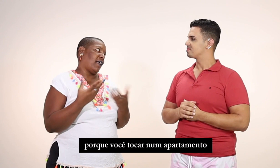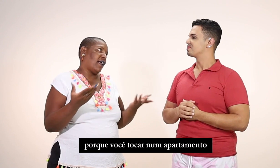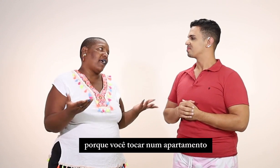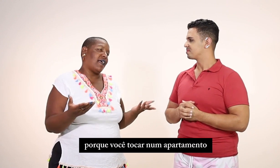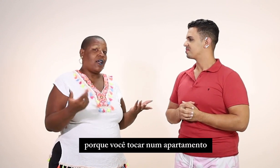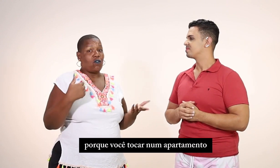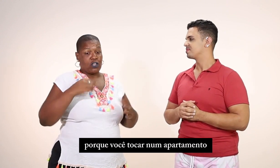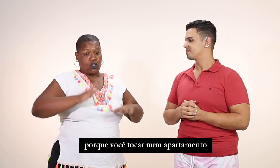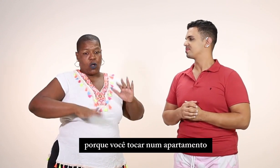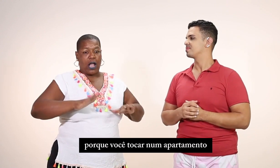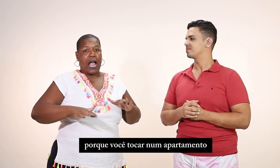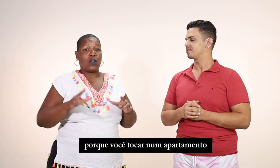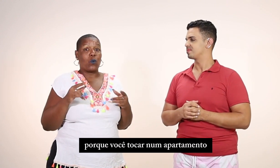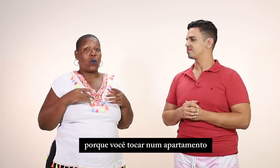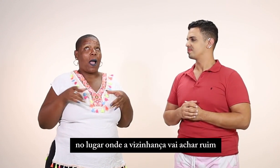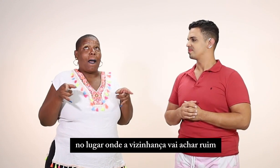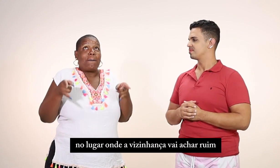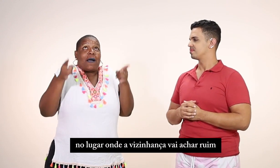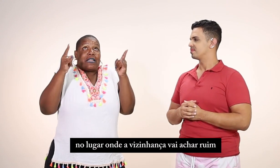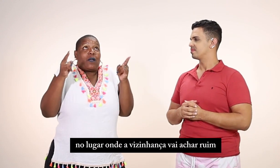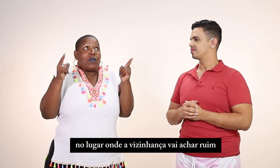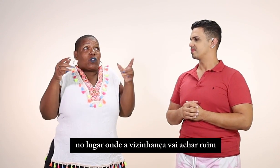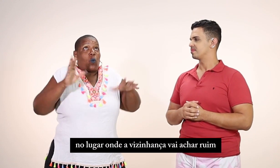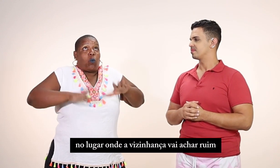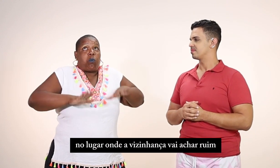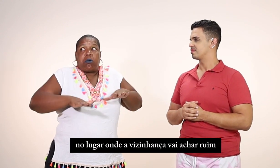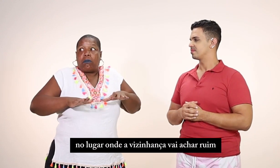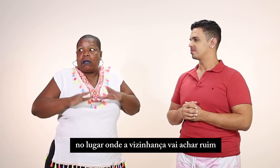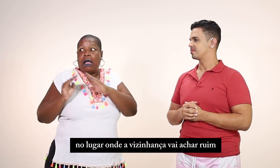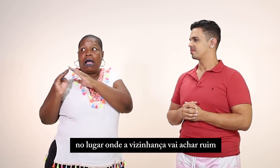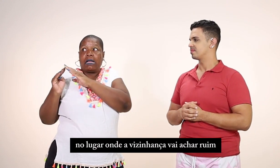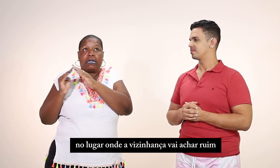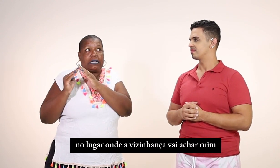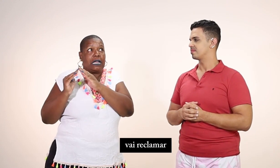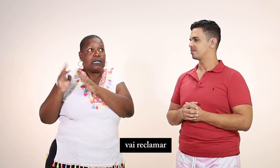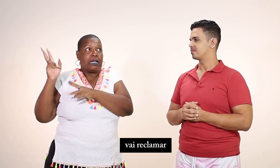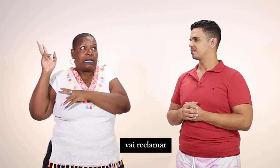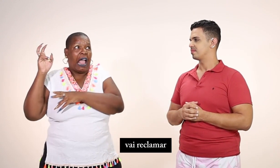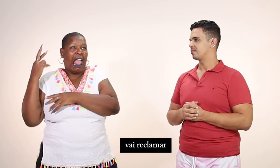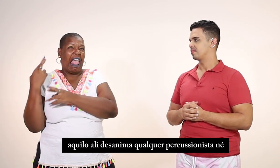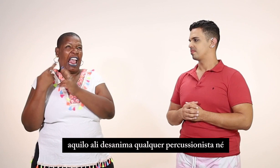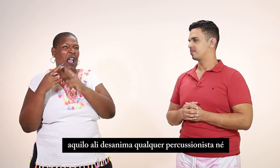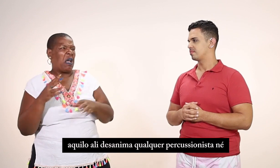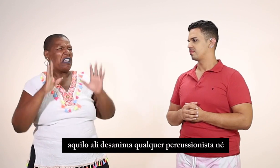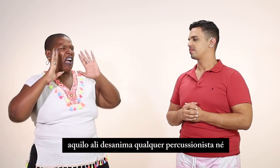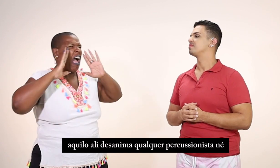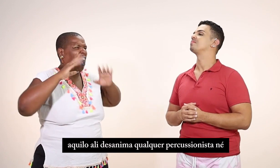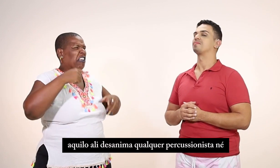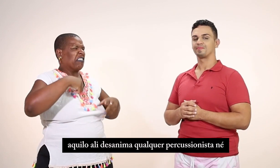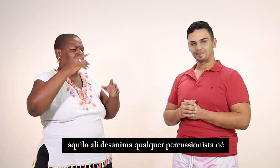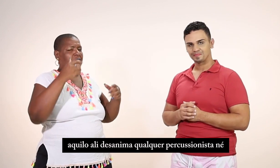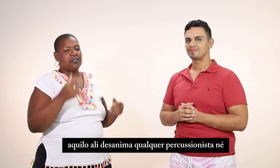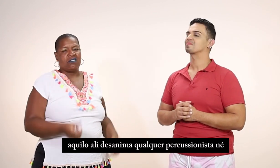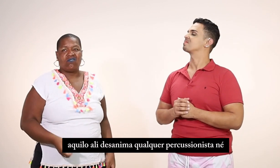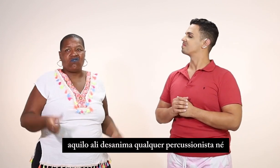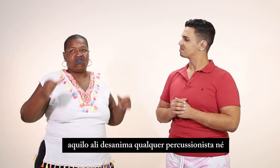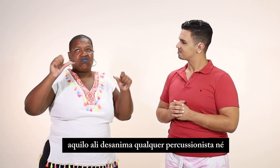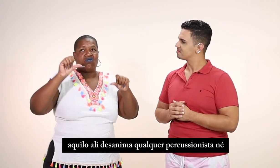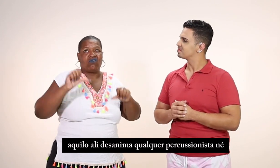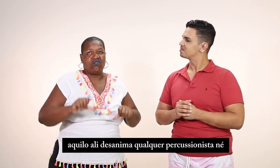você tocar num apartamento, num lugar onde a vizinhança vai achar ruim, vai reclamar, aquilo ali desanima qualquer percussionista,